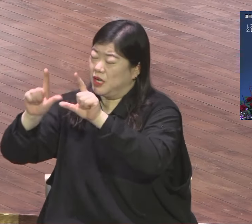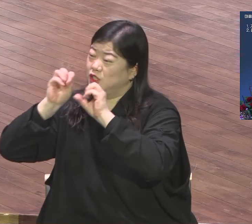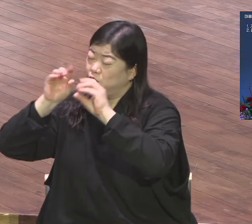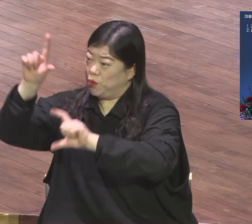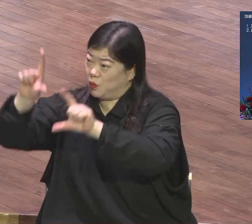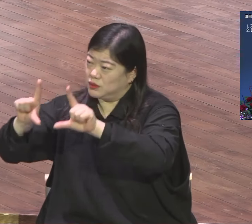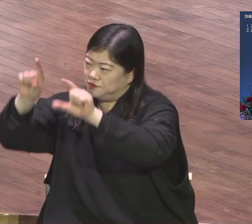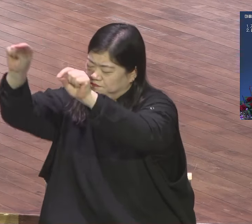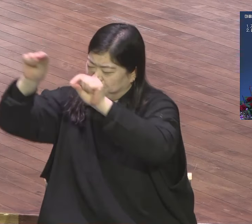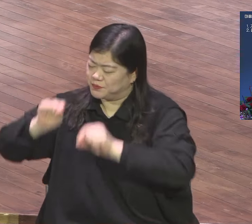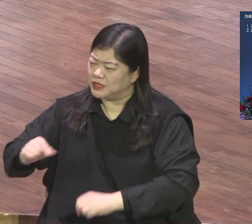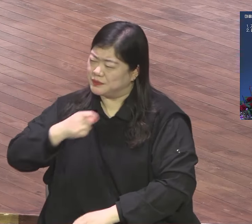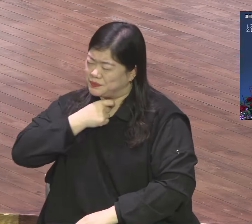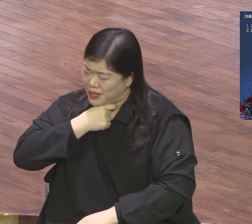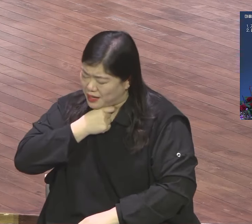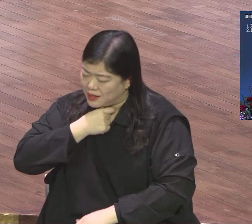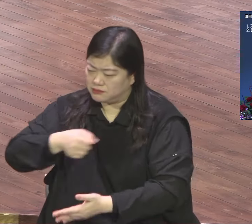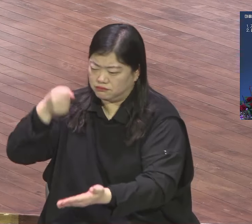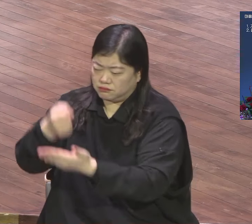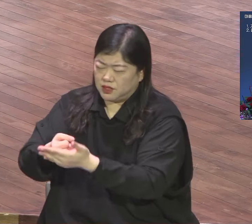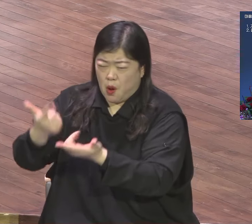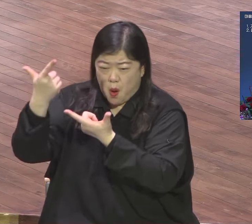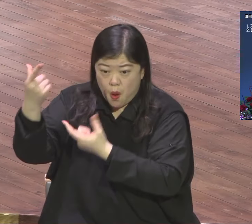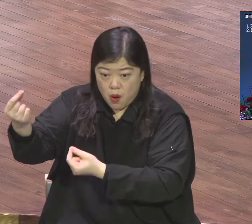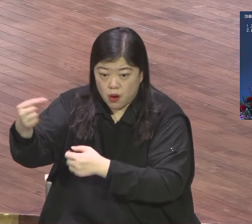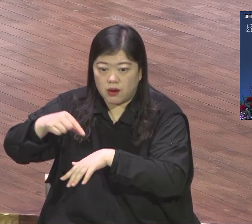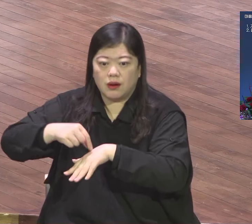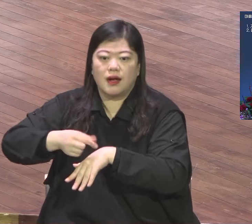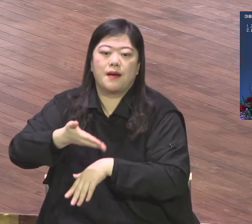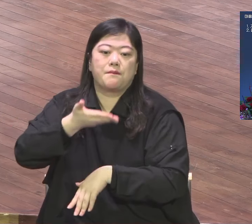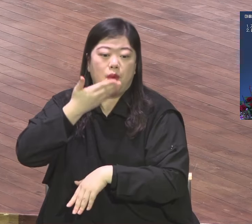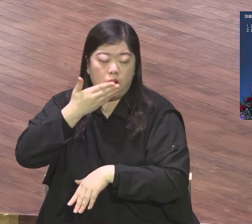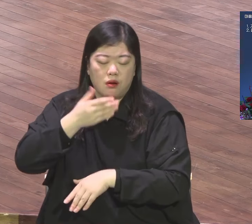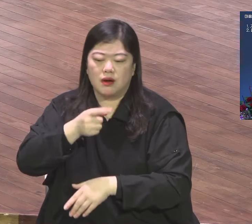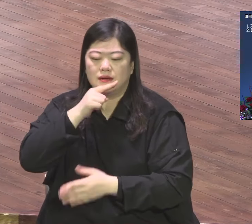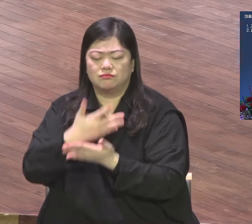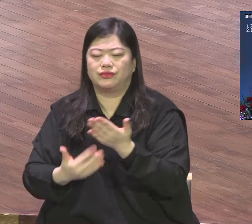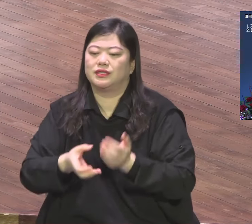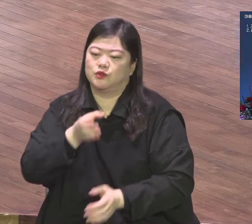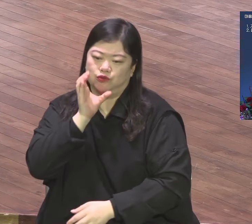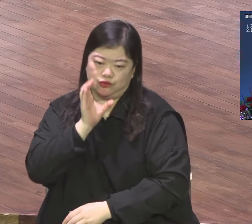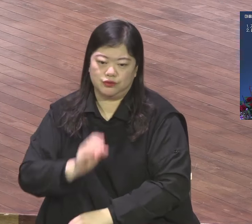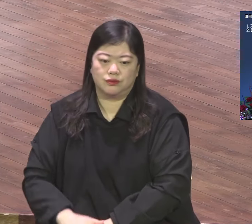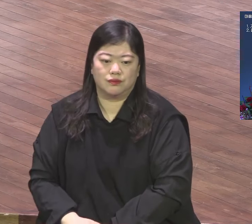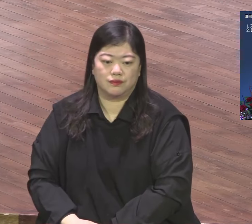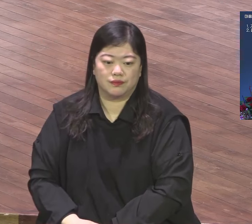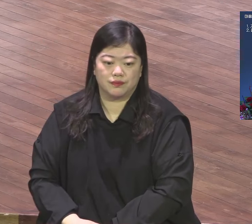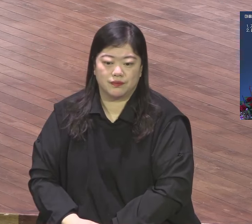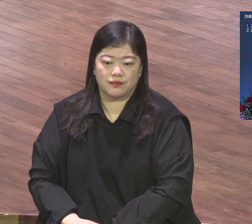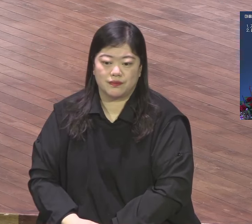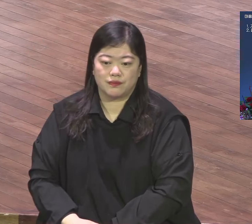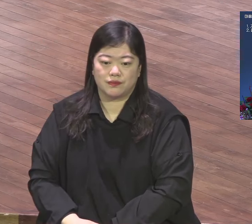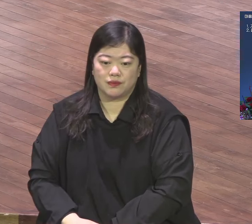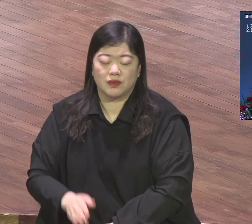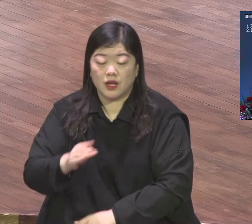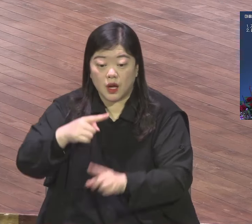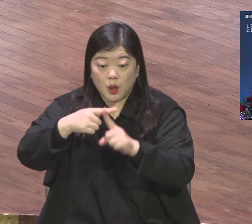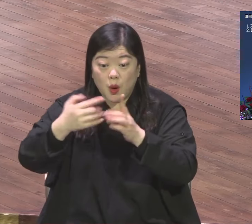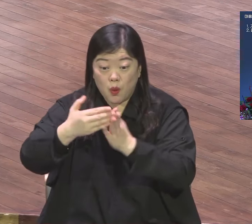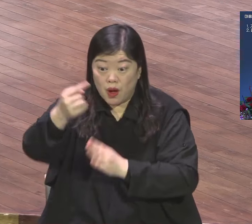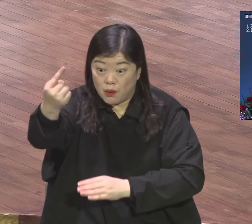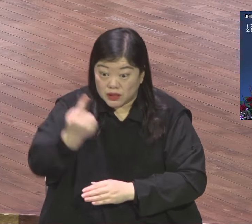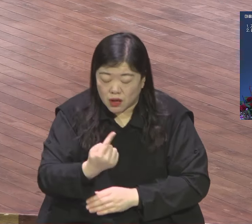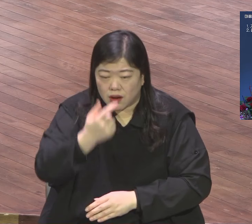현장을 회복하는 이 결단. 우리는 영적으로 마음이 둔해지면 안 됩니다. 마음이 둔하지 않도록 몸부림쳐야